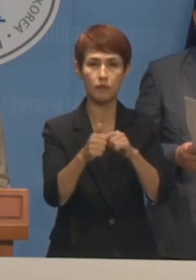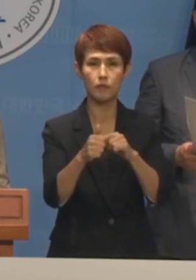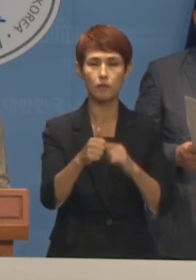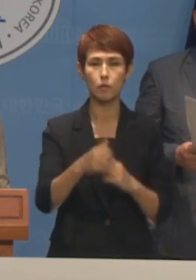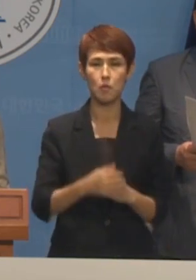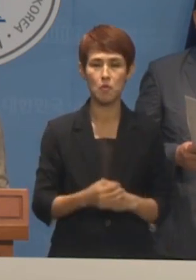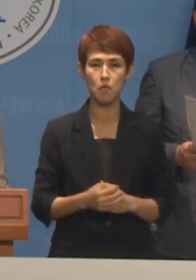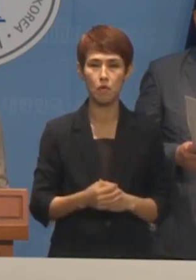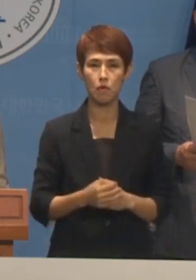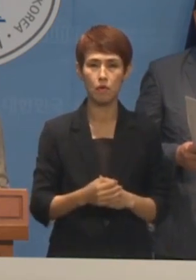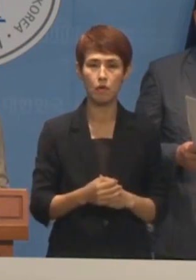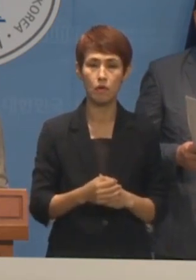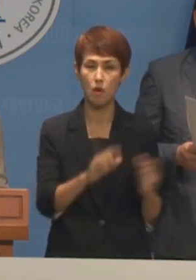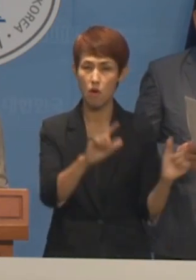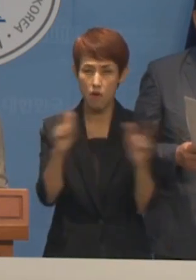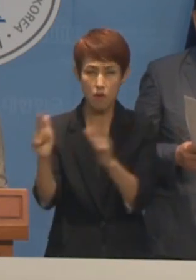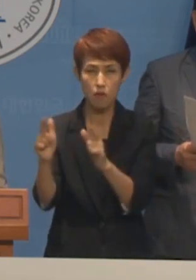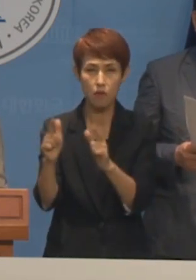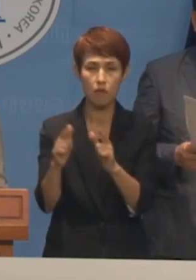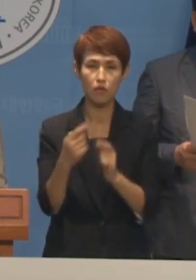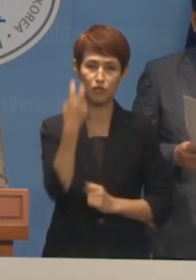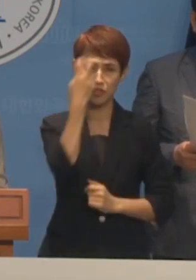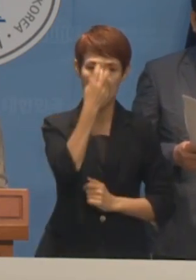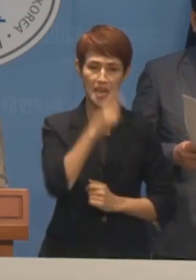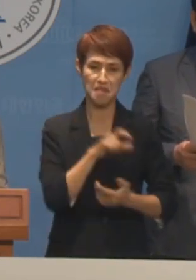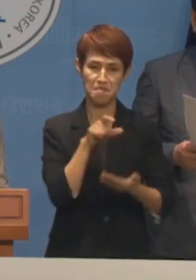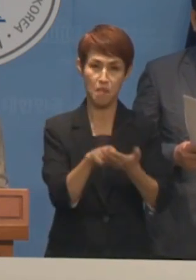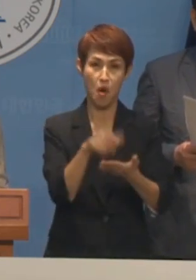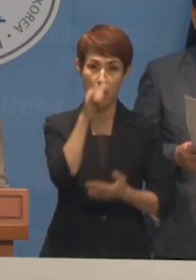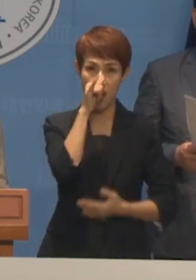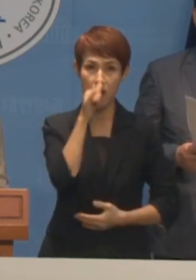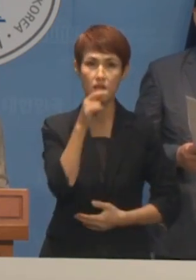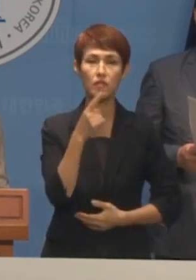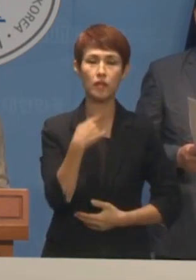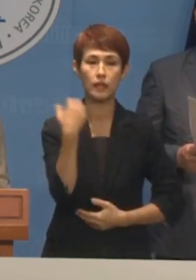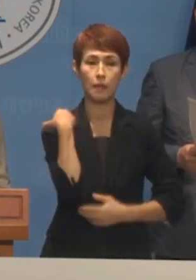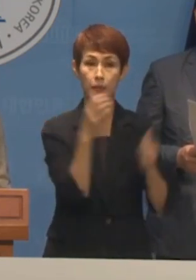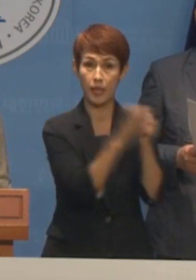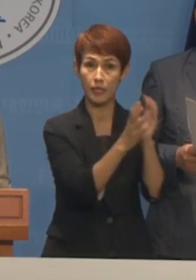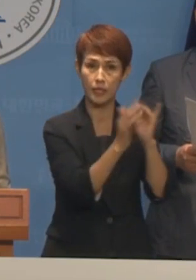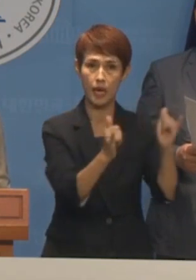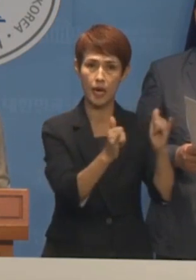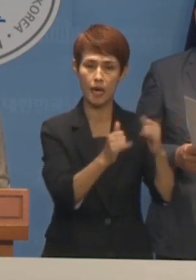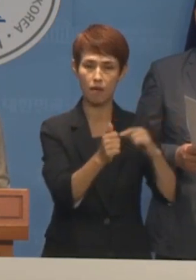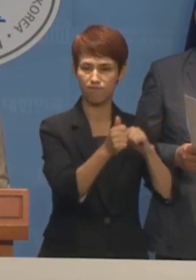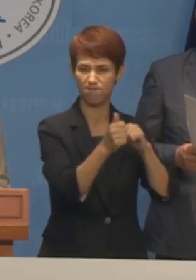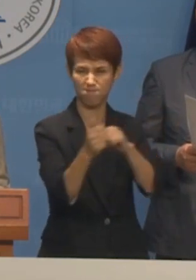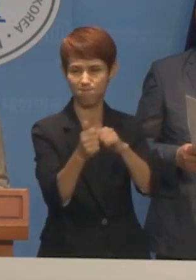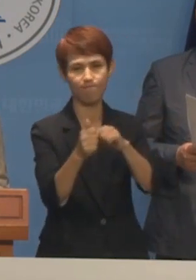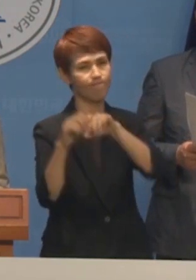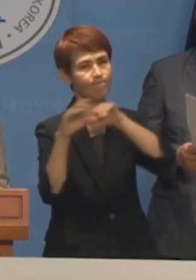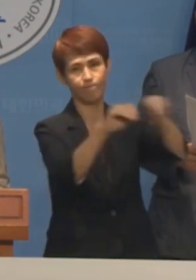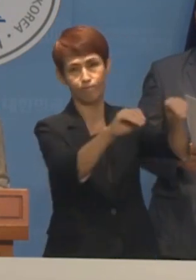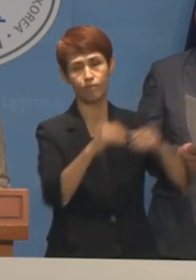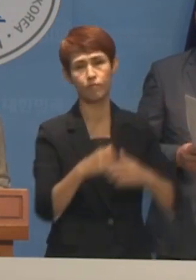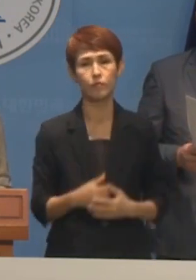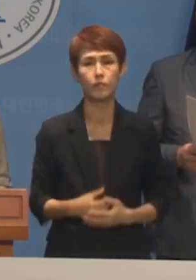이익, 편의 제공 등 수사라는 미명하에 자행되던 수사 담당자의 강압, 거래를